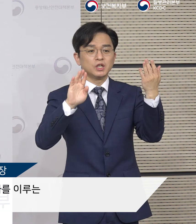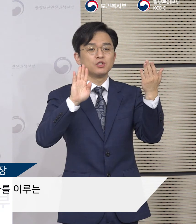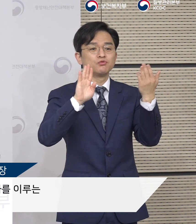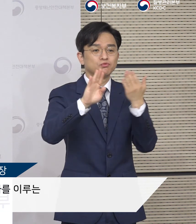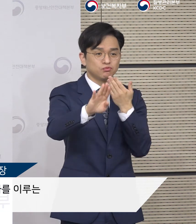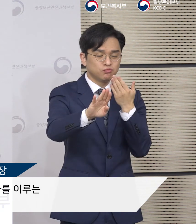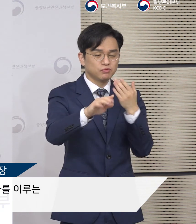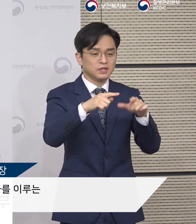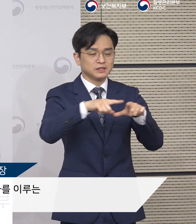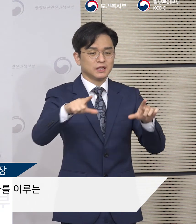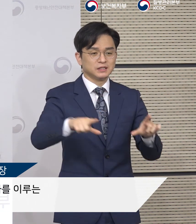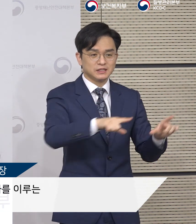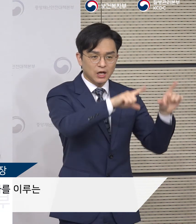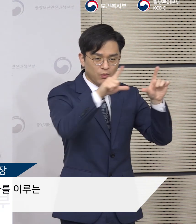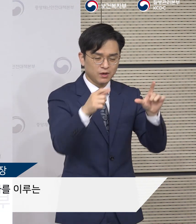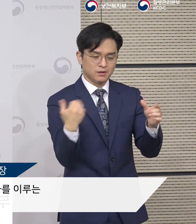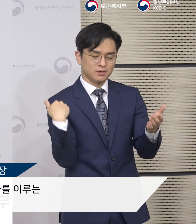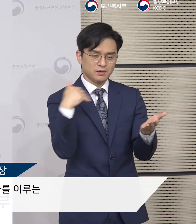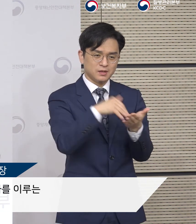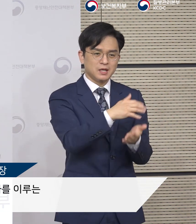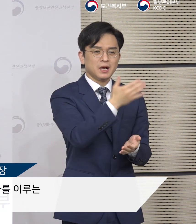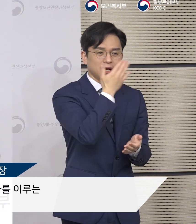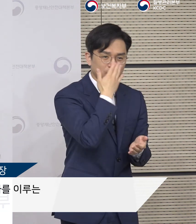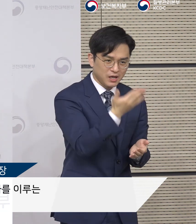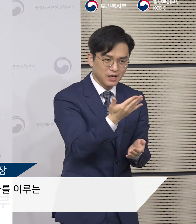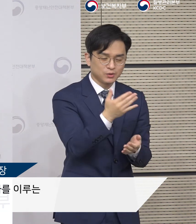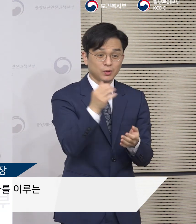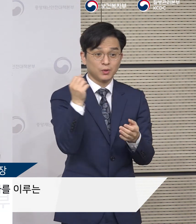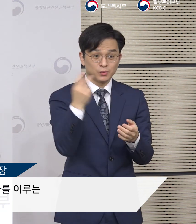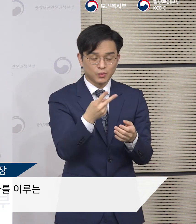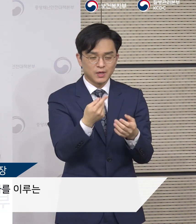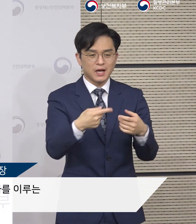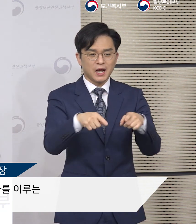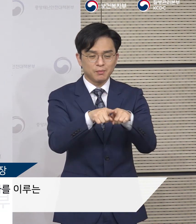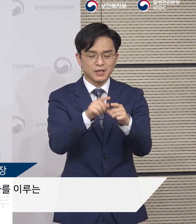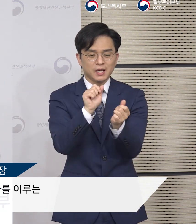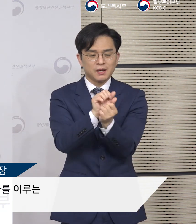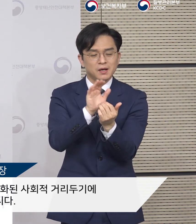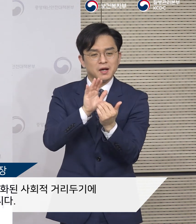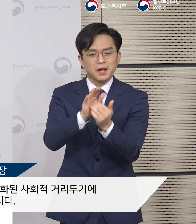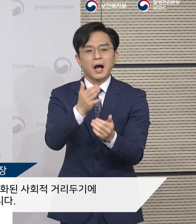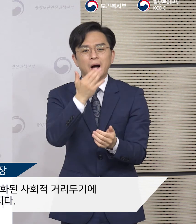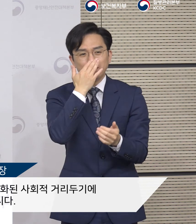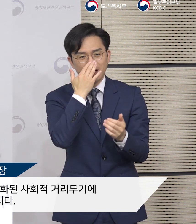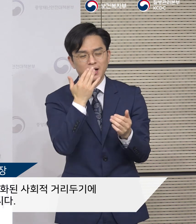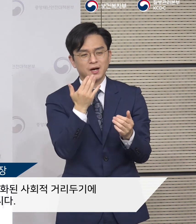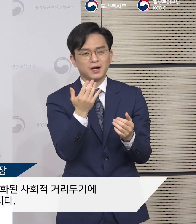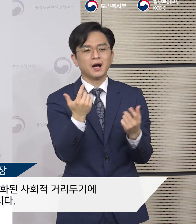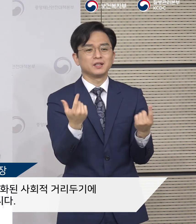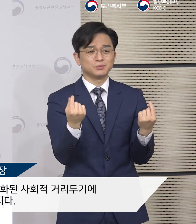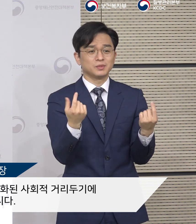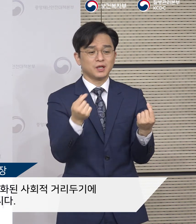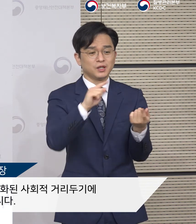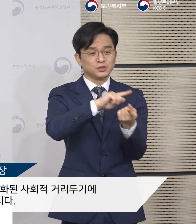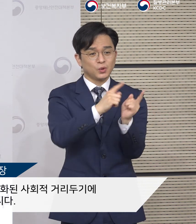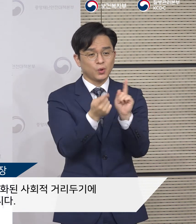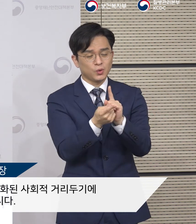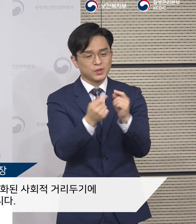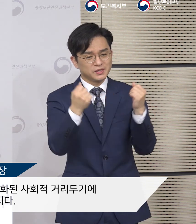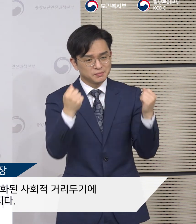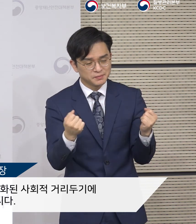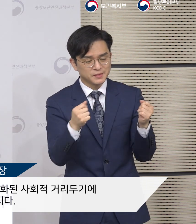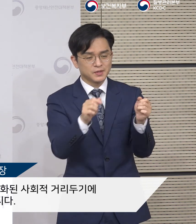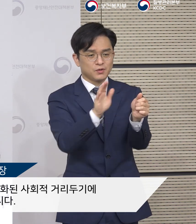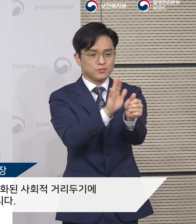일상생활과 경제활동이 조화를 이루는 생활 방역체계로 나아갈 수 있을 것입니다. 서로를 위로하고 조금만 더 힘을